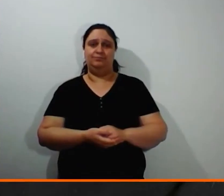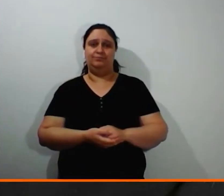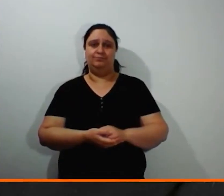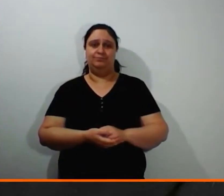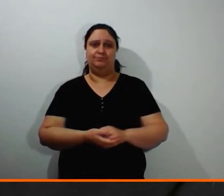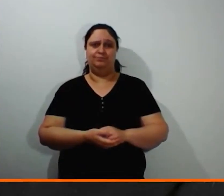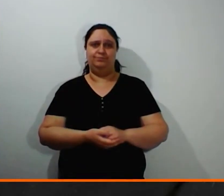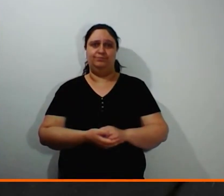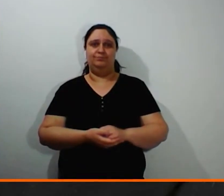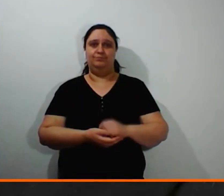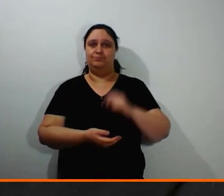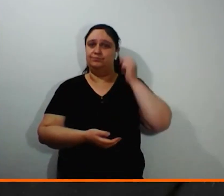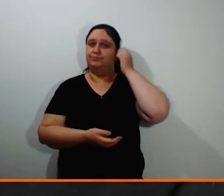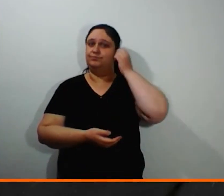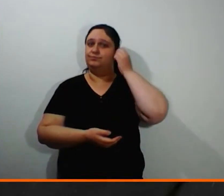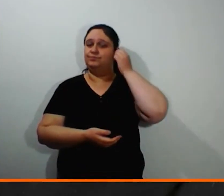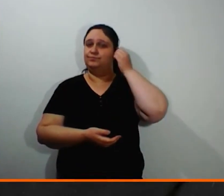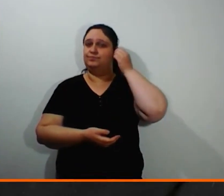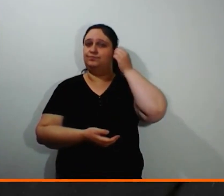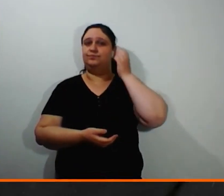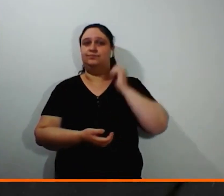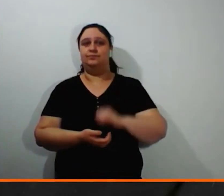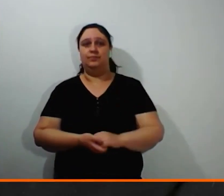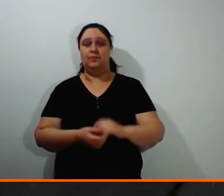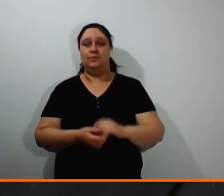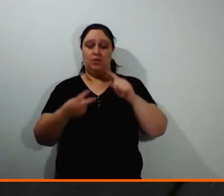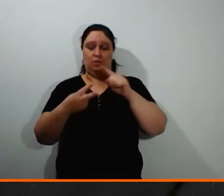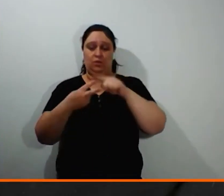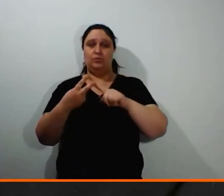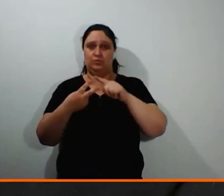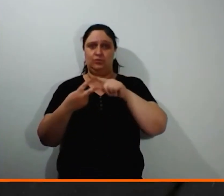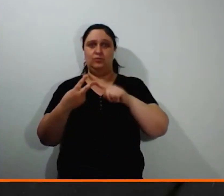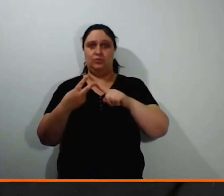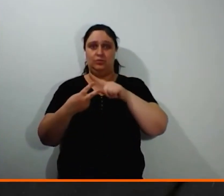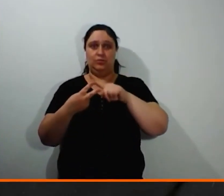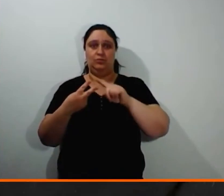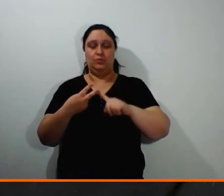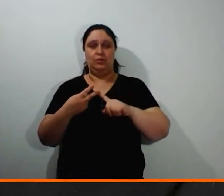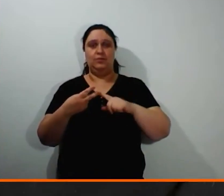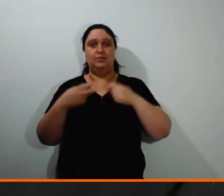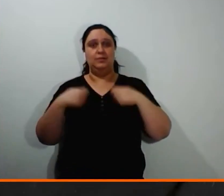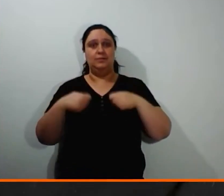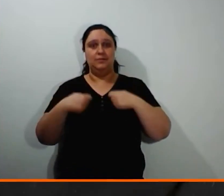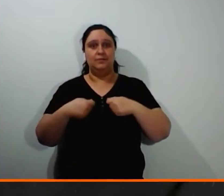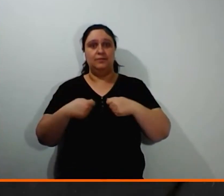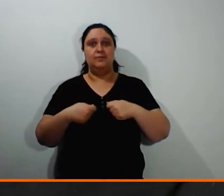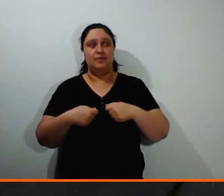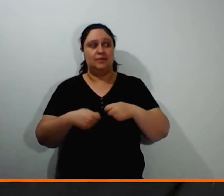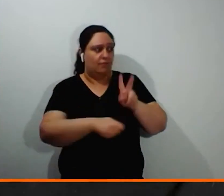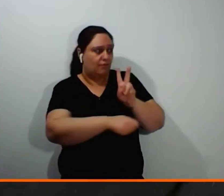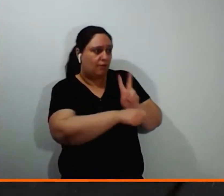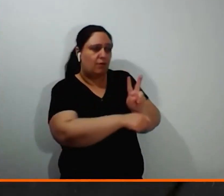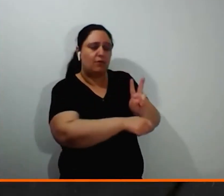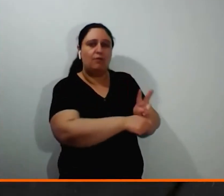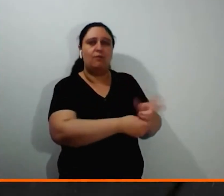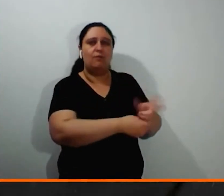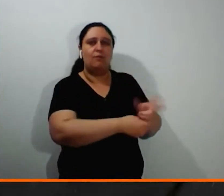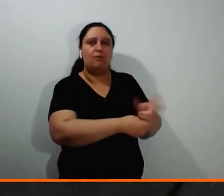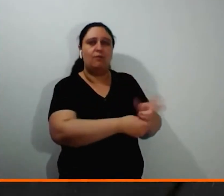e levita, supostamente são aqueles que servem a Deus, não é verdade? Então eles